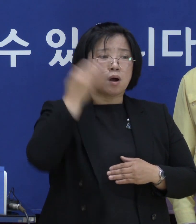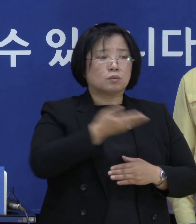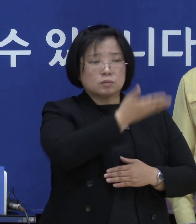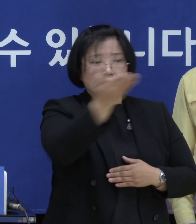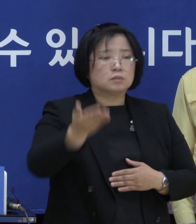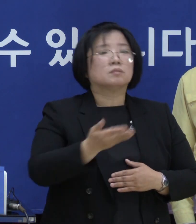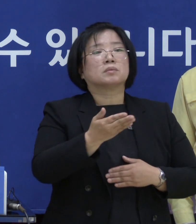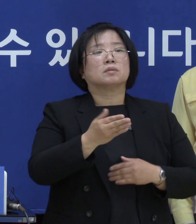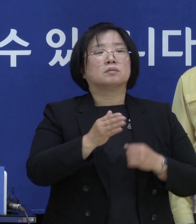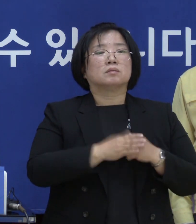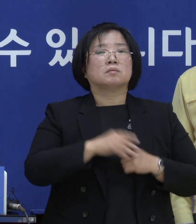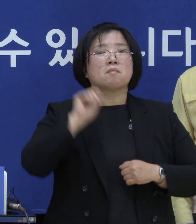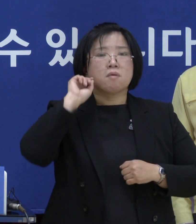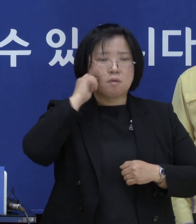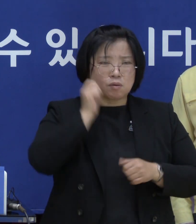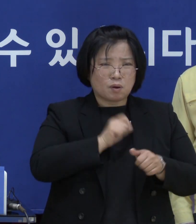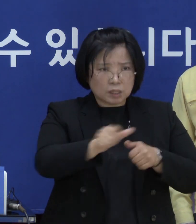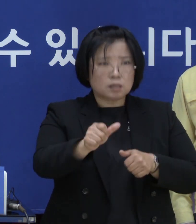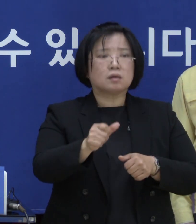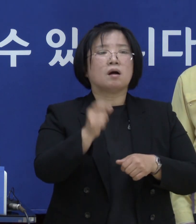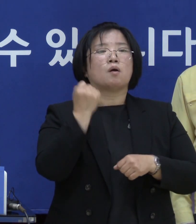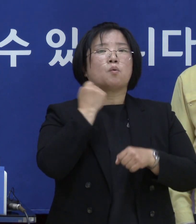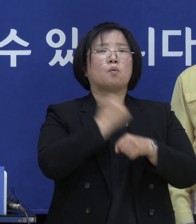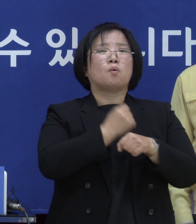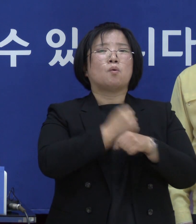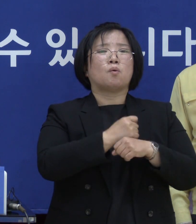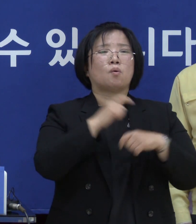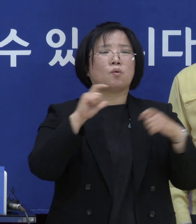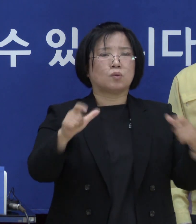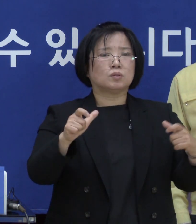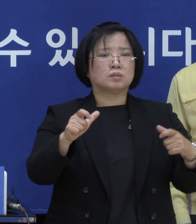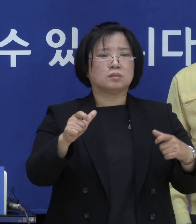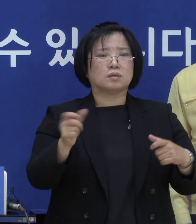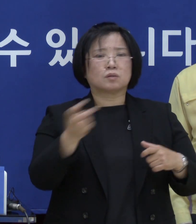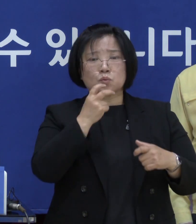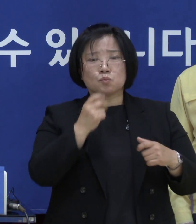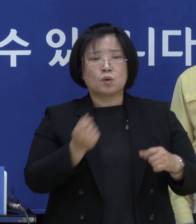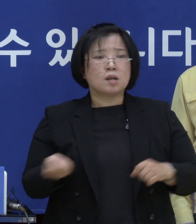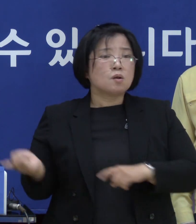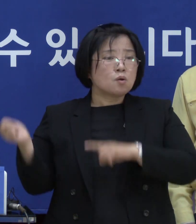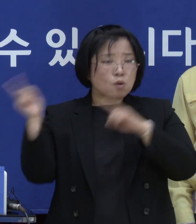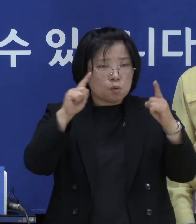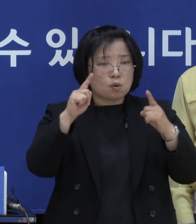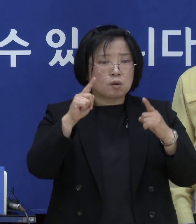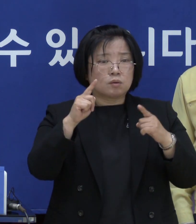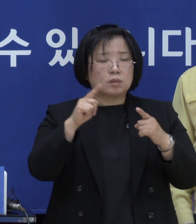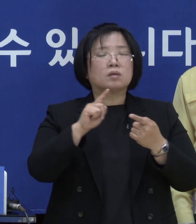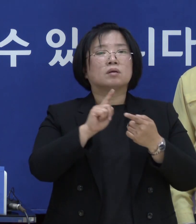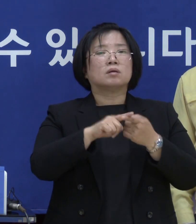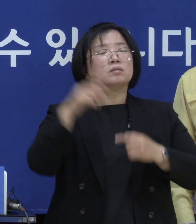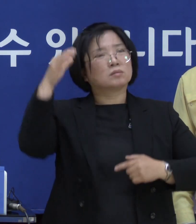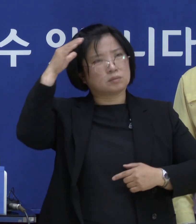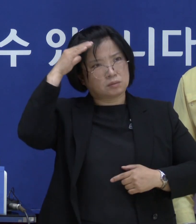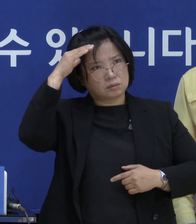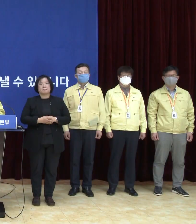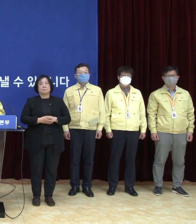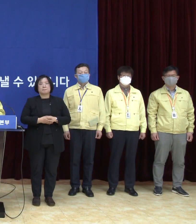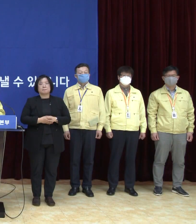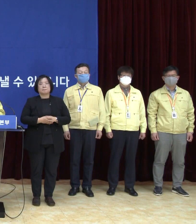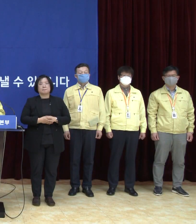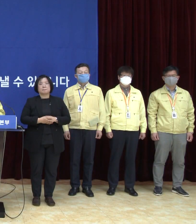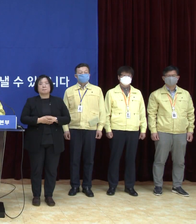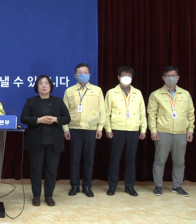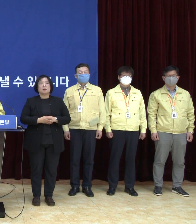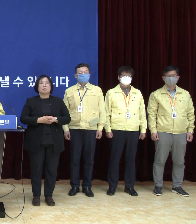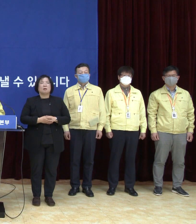어려움을 이겨내고 지역의 활력을 불어넣는 희망의 불씨가 되기를 기대합니다.